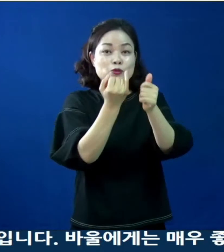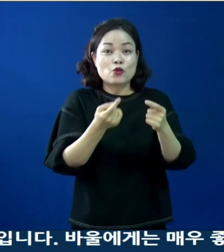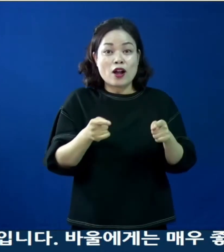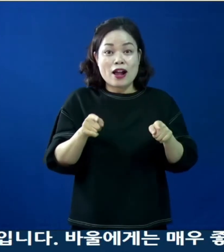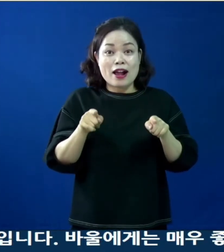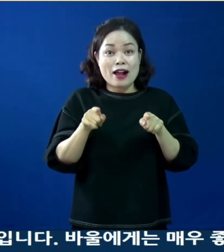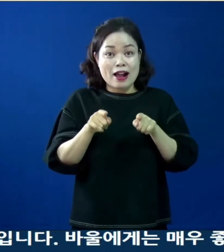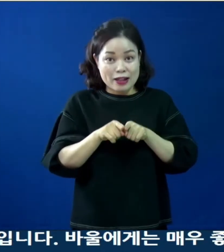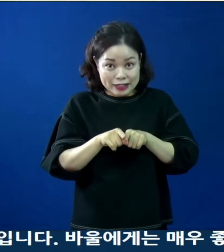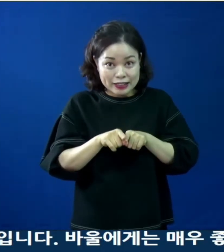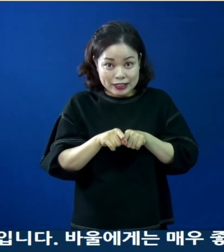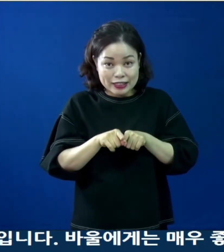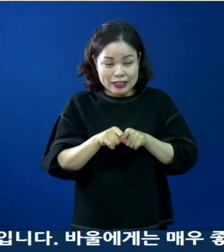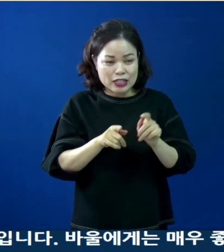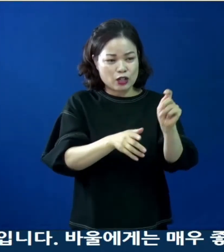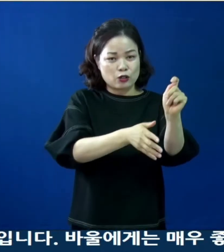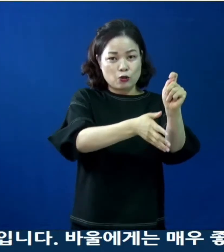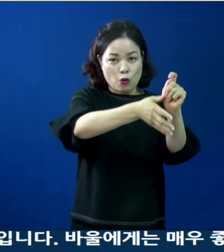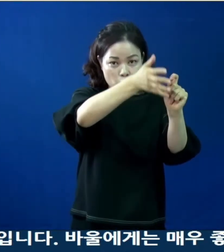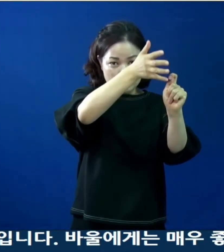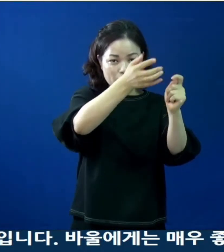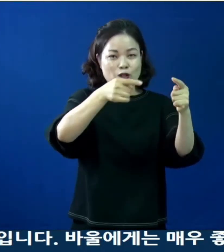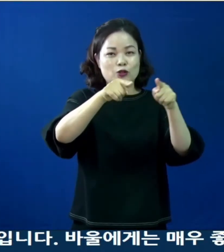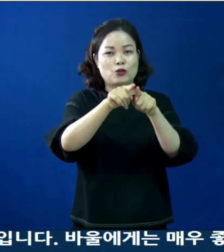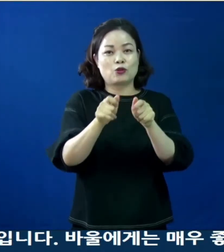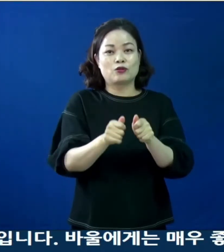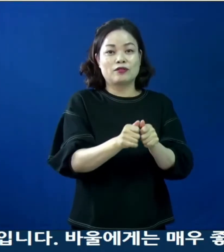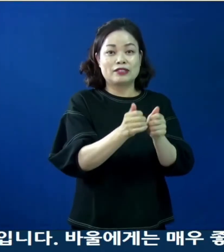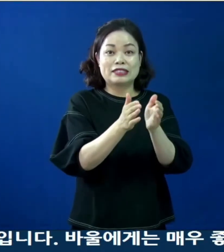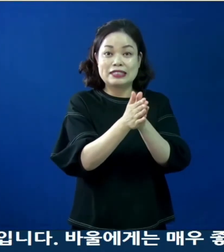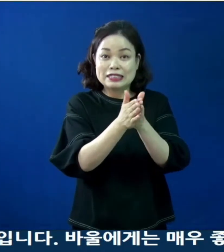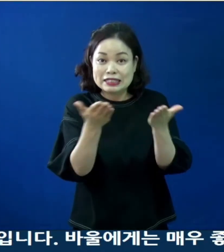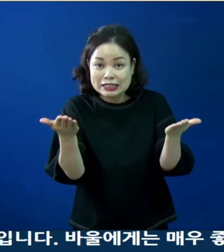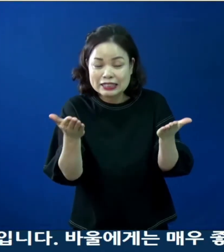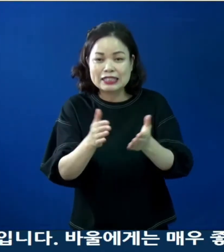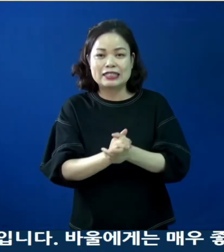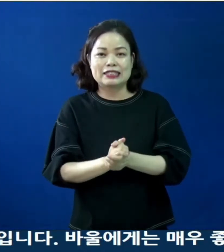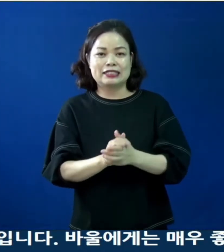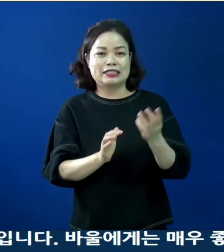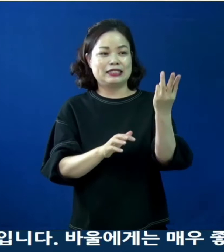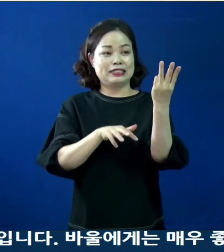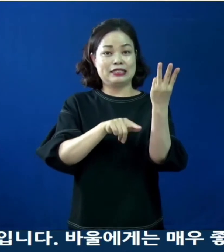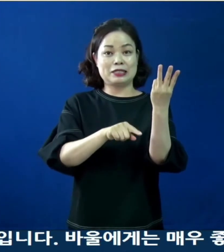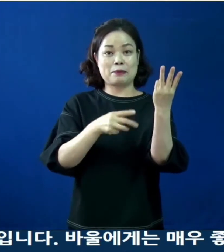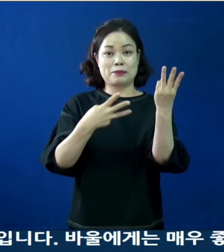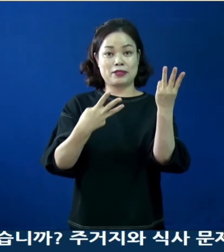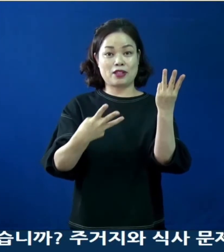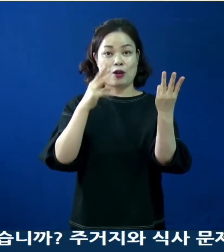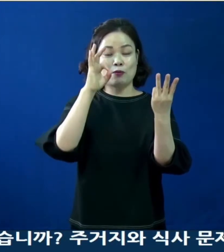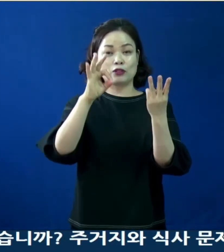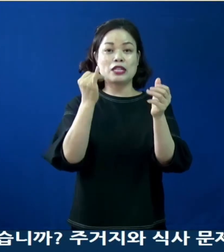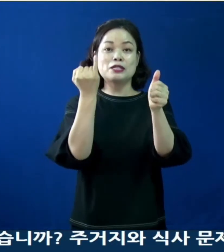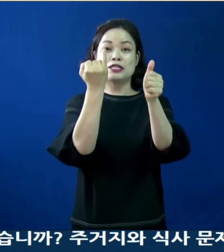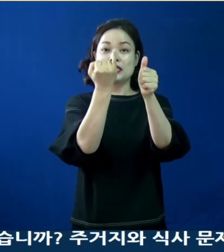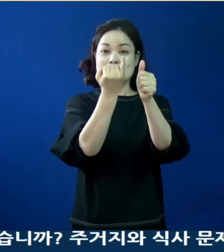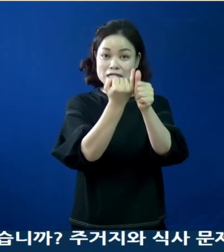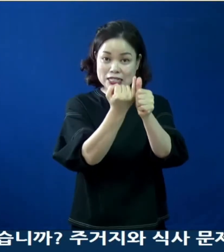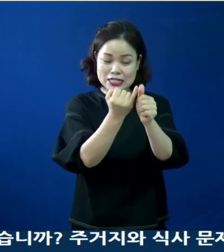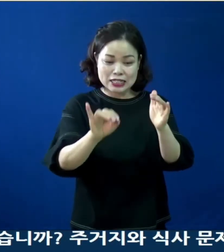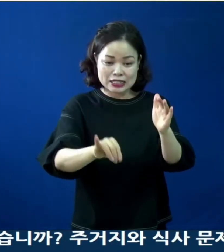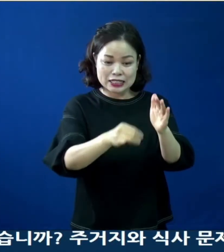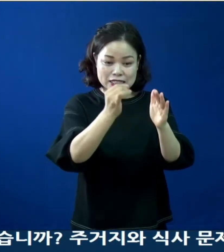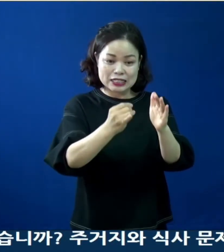함께 이제 그 고린도에서 동역을 하기 시작합니다. 자, 3절을 한번 보시면 이 부부의